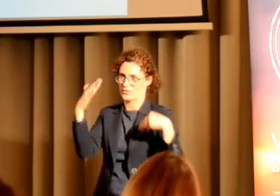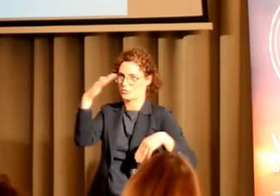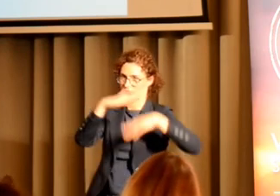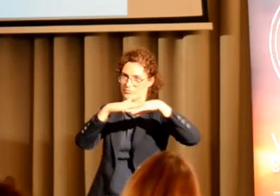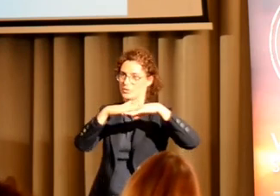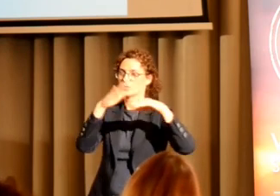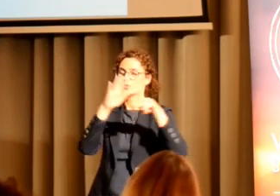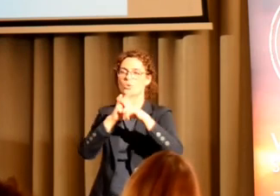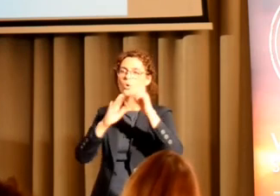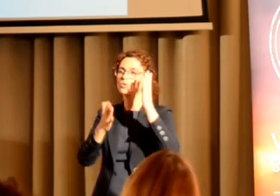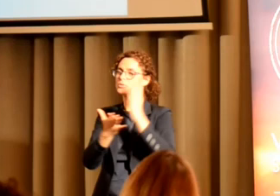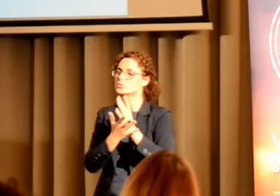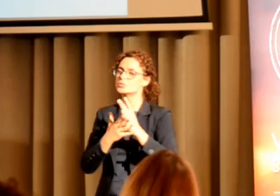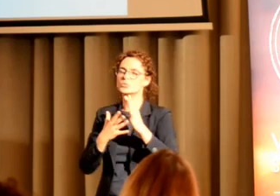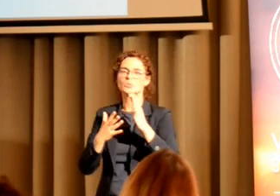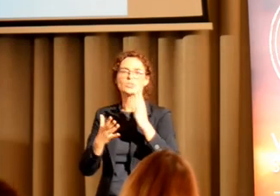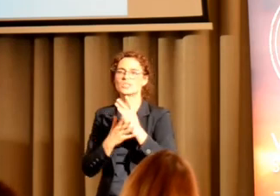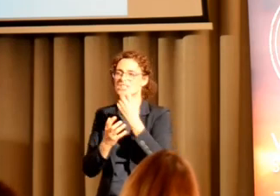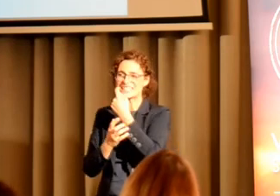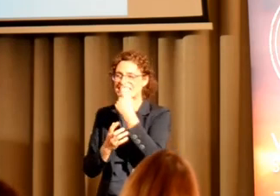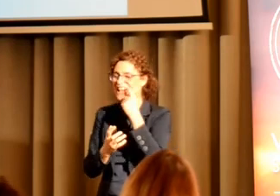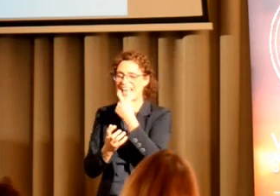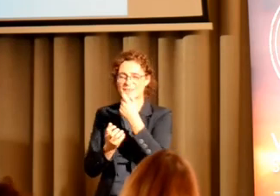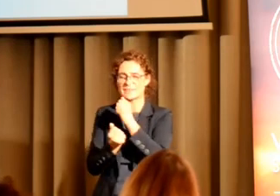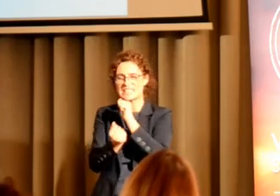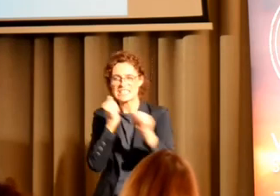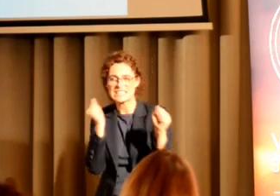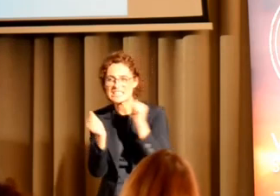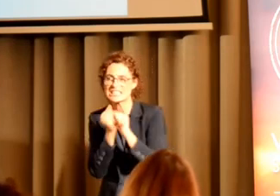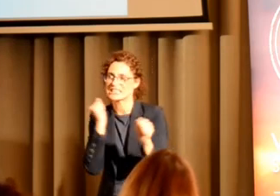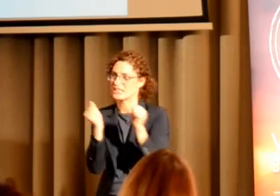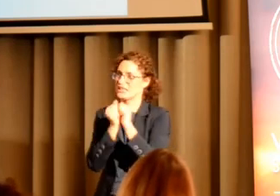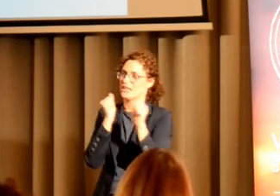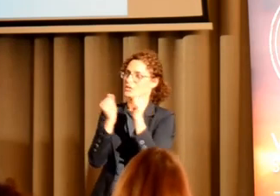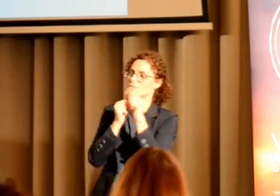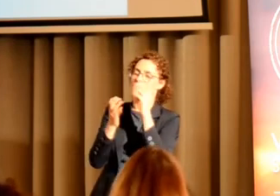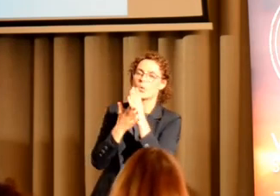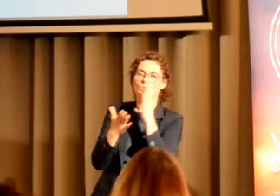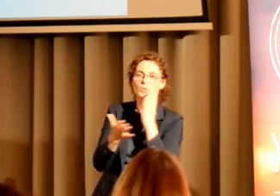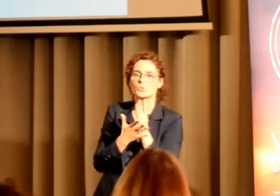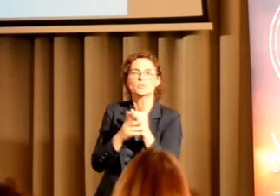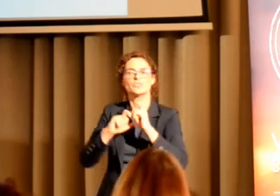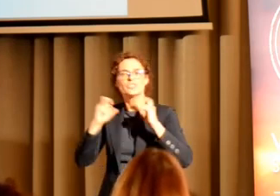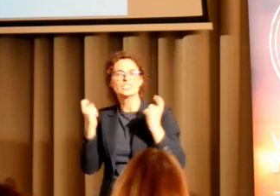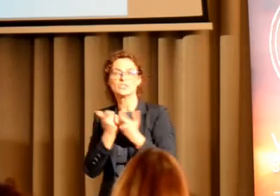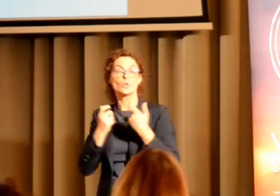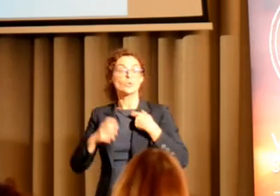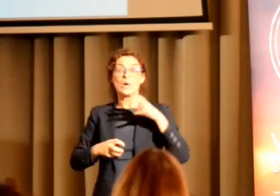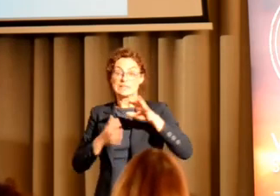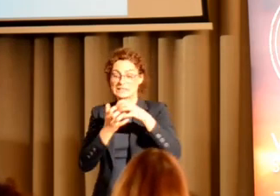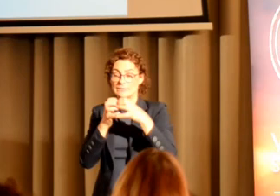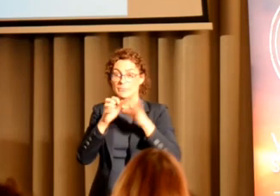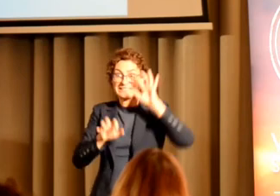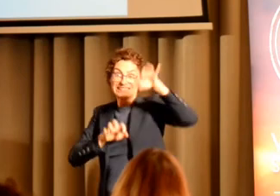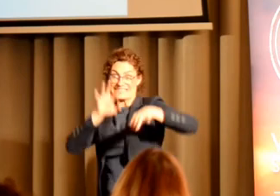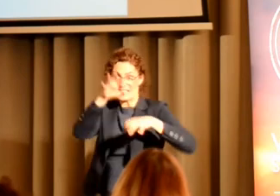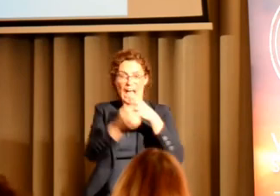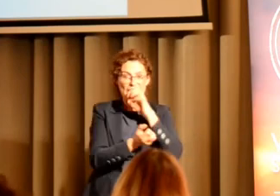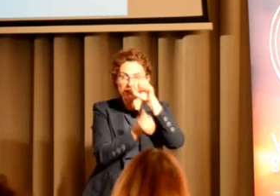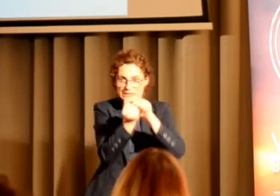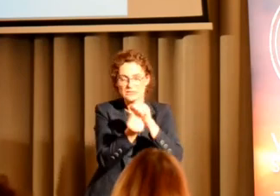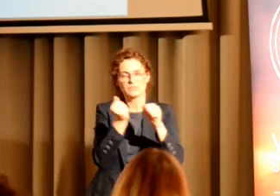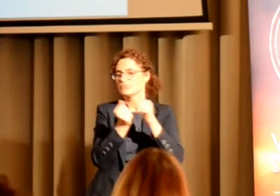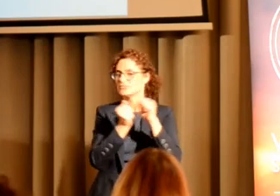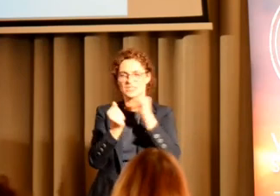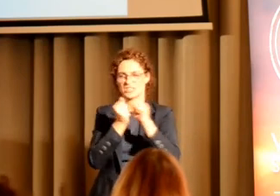które mają potwornie zużyte zęby, które mają po prostu już całe to narzędzie jakby zdobywania pokarmu